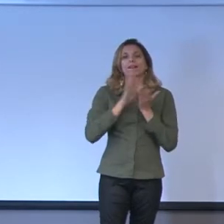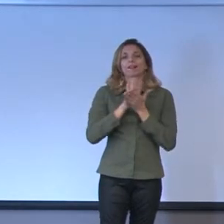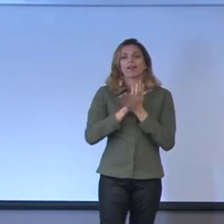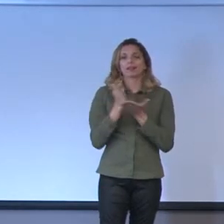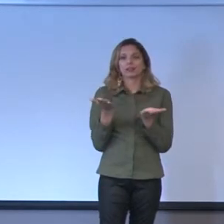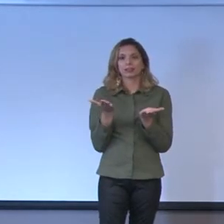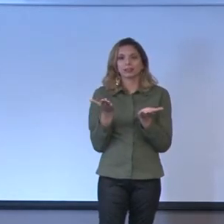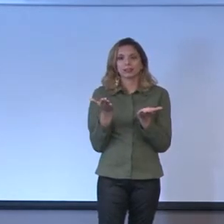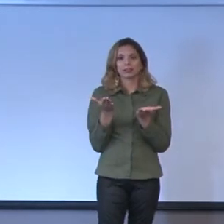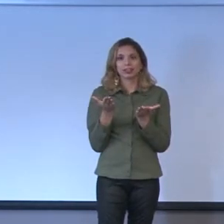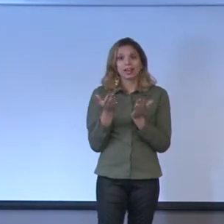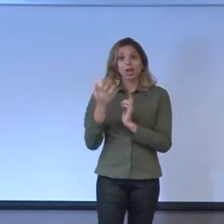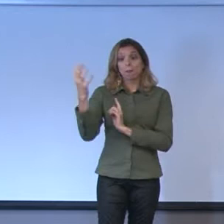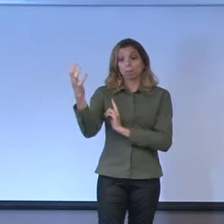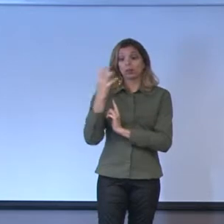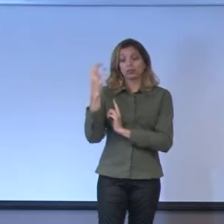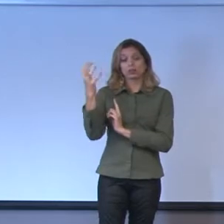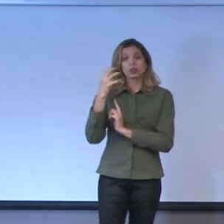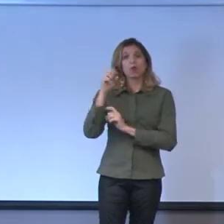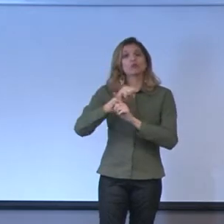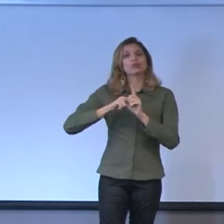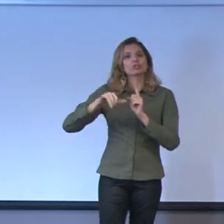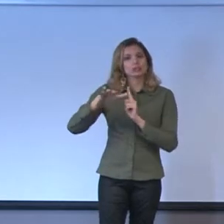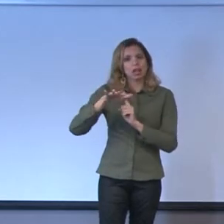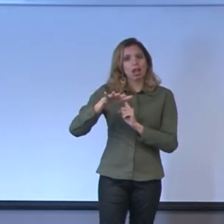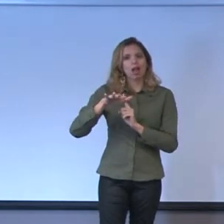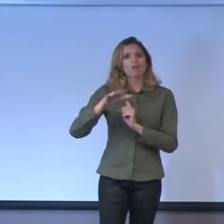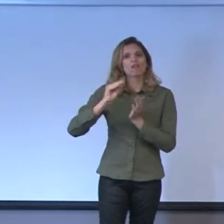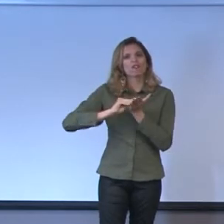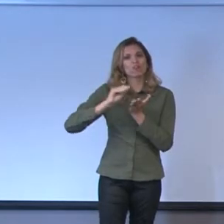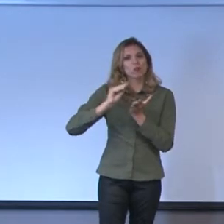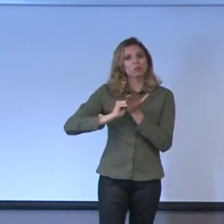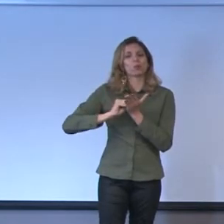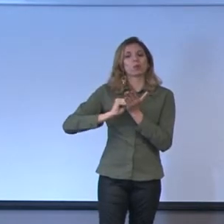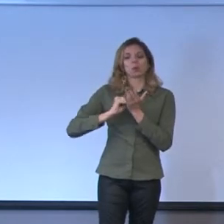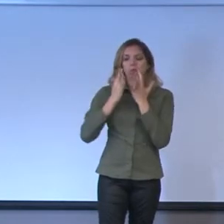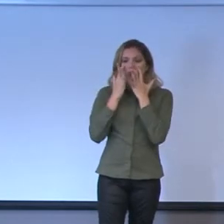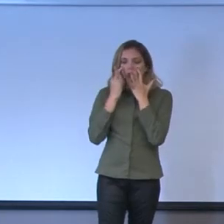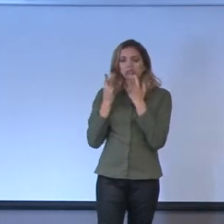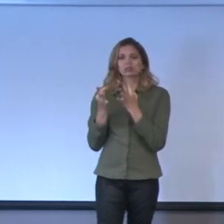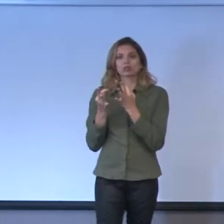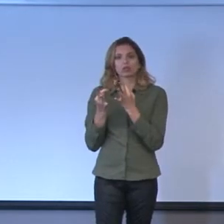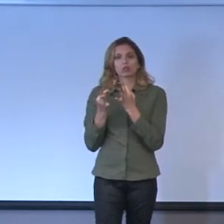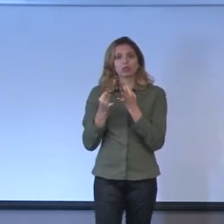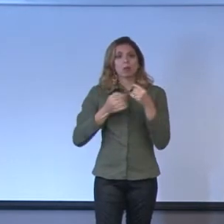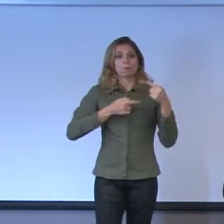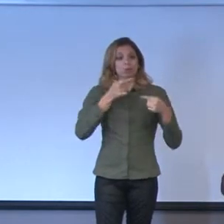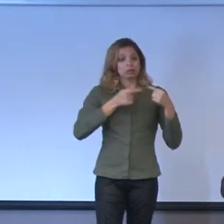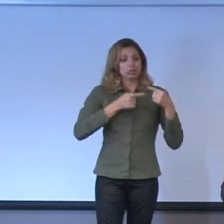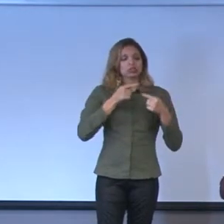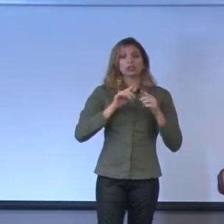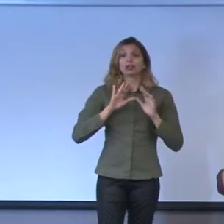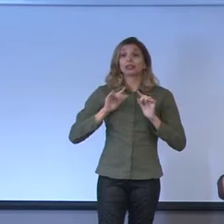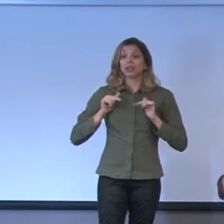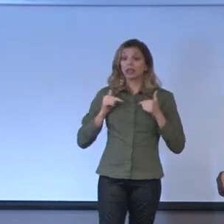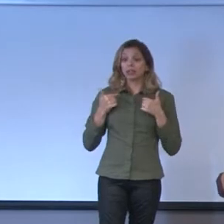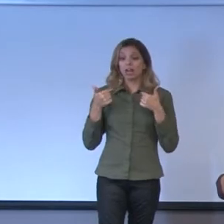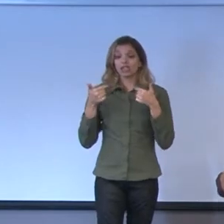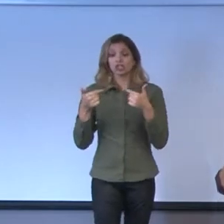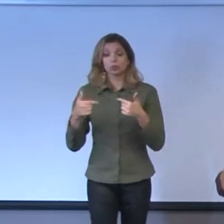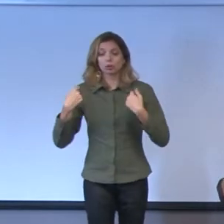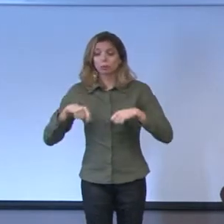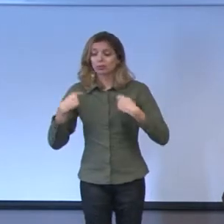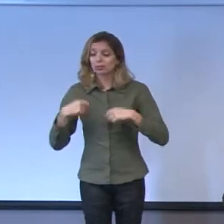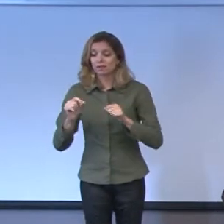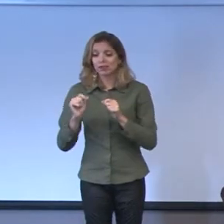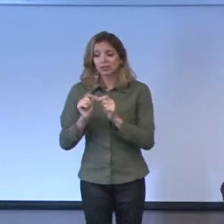Foi muita pressão social, foi muito olhar social, foi muita pressão política, e foi feito o que deve ser feito com qualquer criança